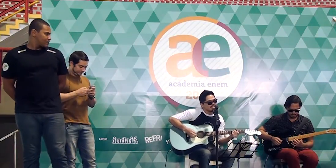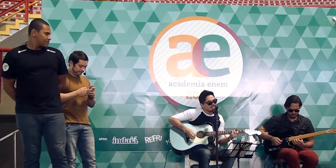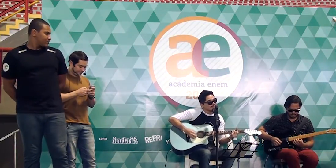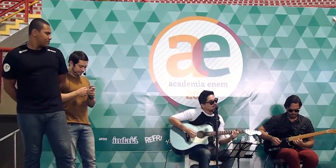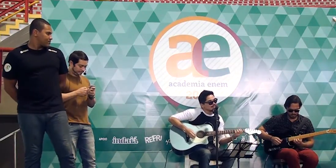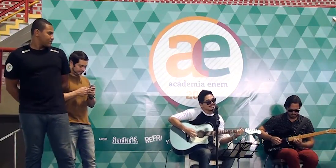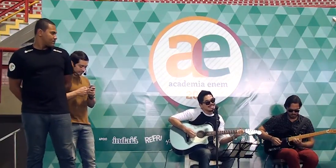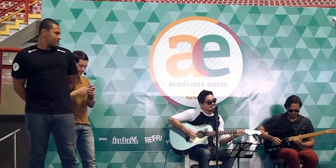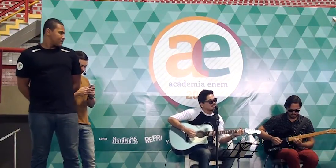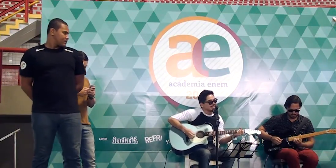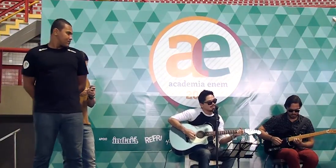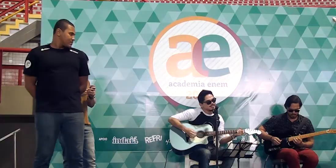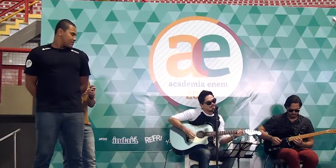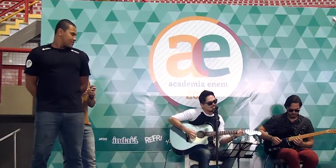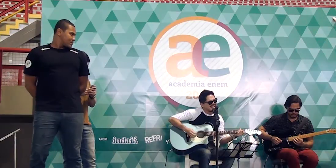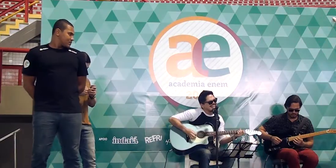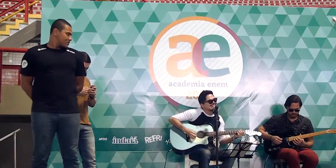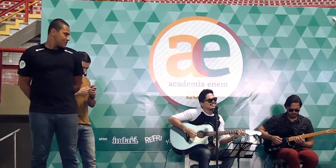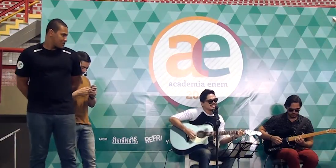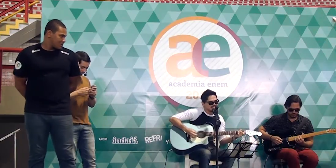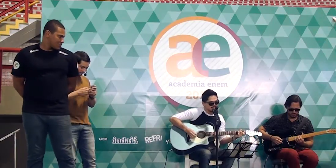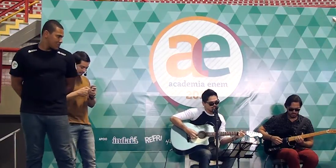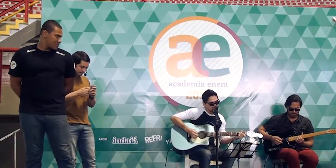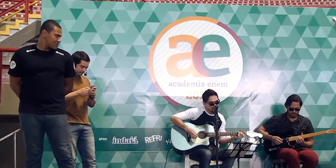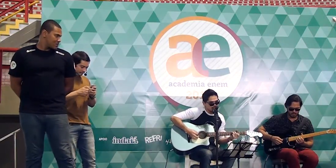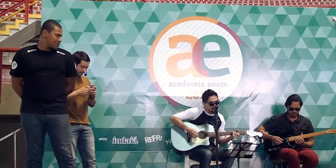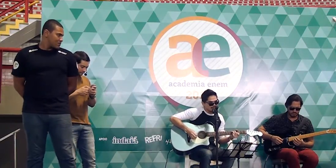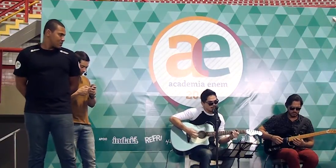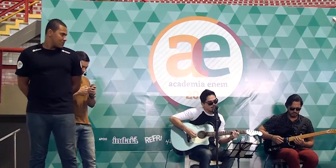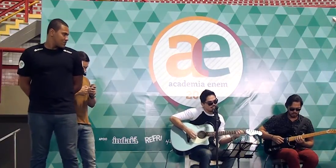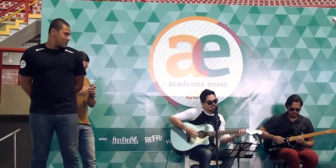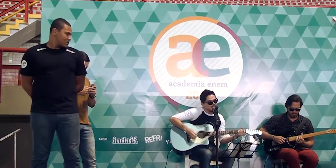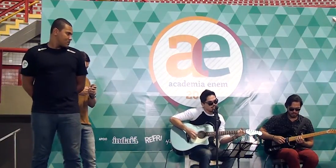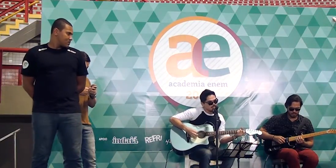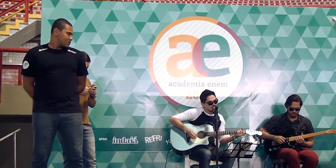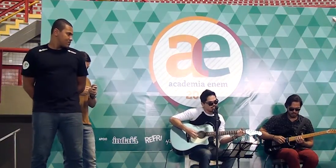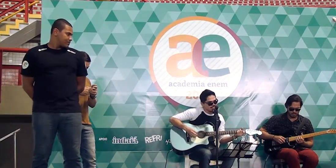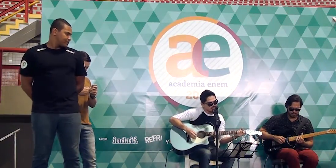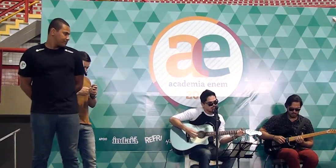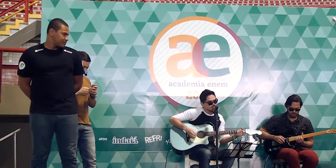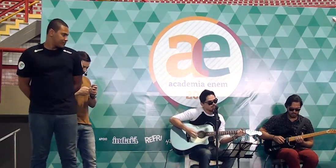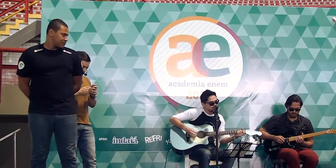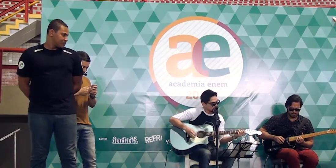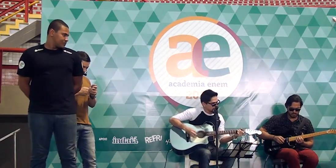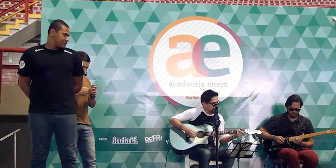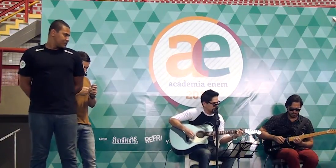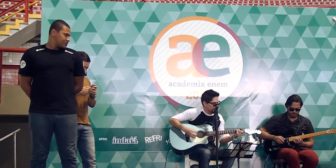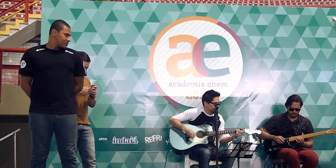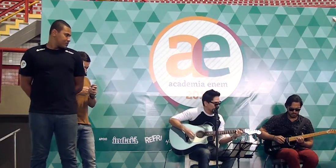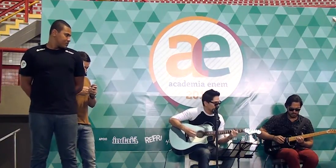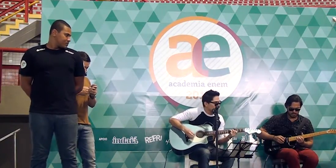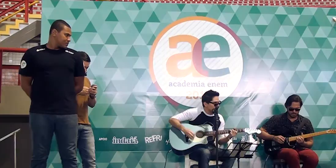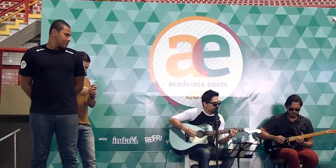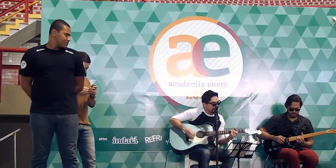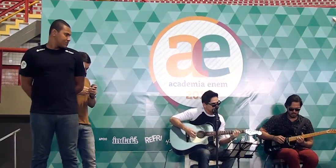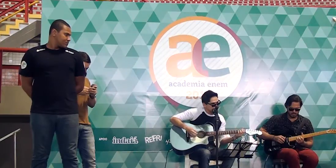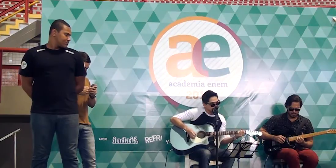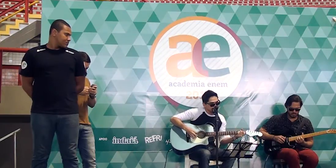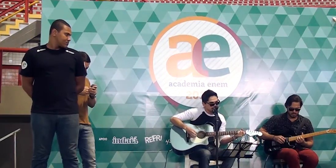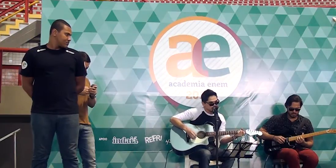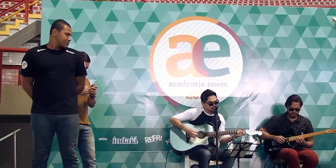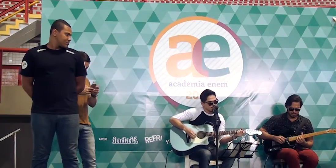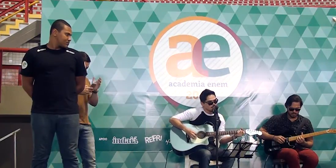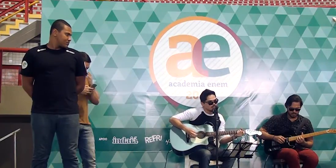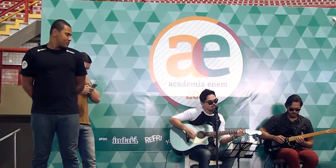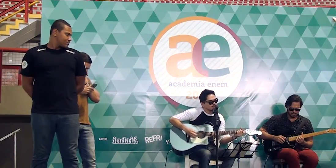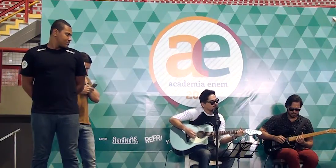Gerais e no Nordeste tá tudo em paz. Na morte eu descanso, mas o